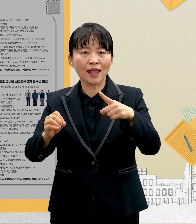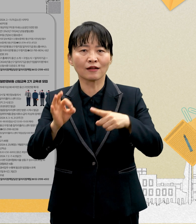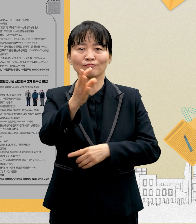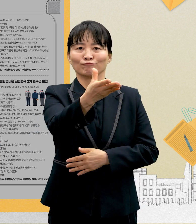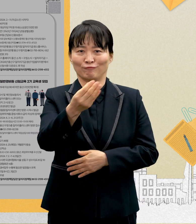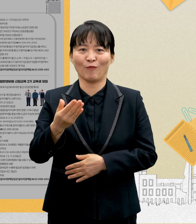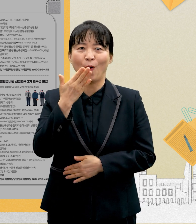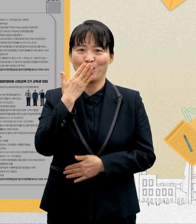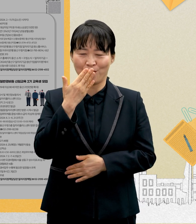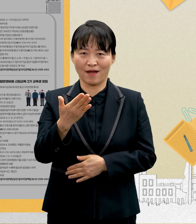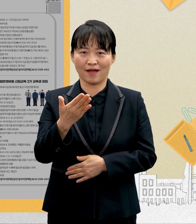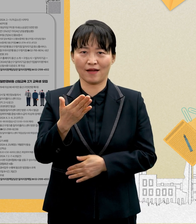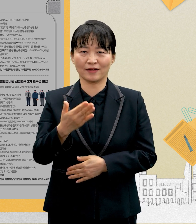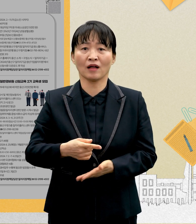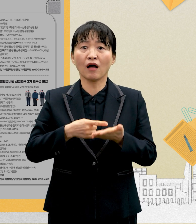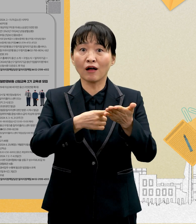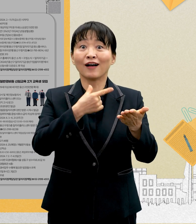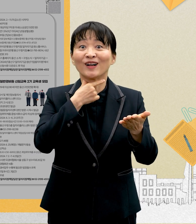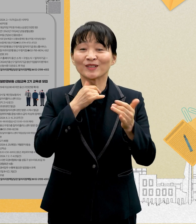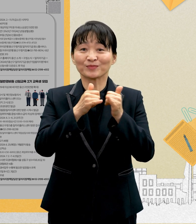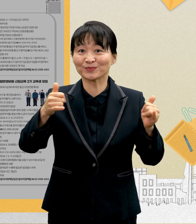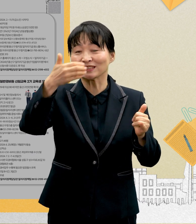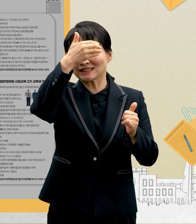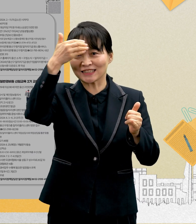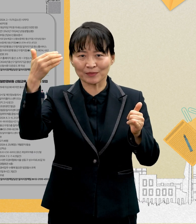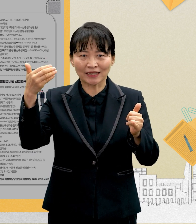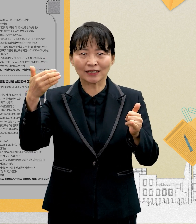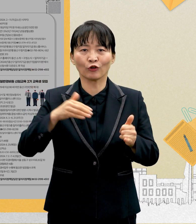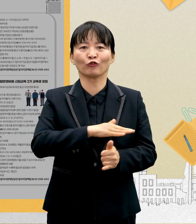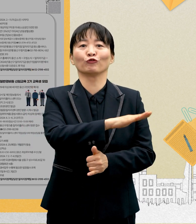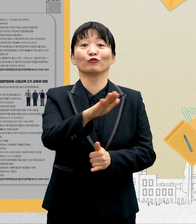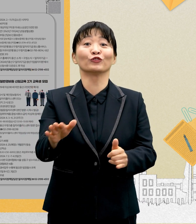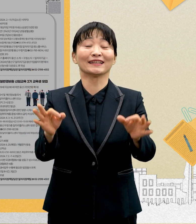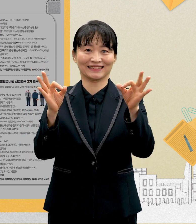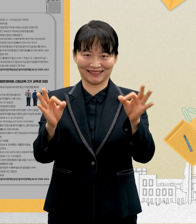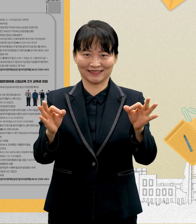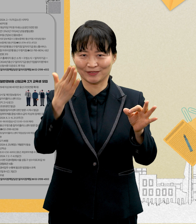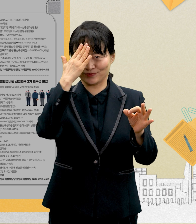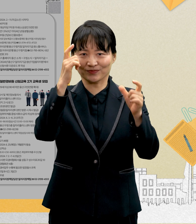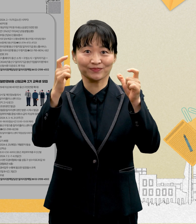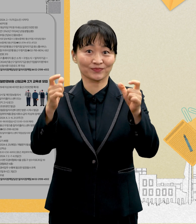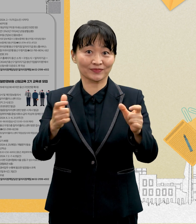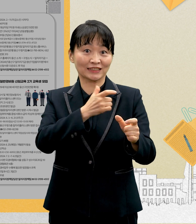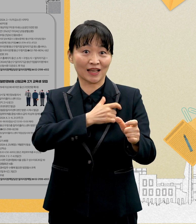대출을 받을 수 있는데요. 신청을 원하는 청년은 우리은행 용산구청 지점을 방문해 상담받아 오세요.